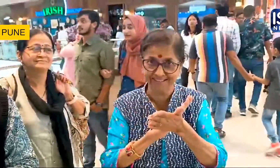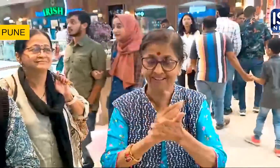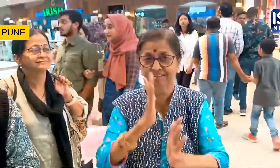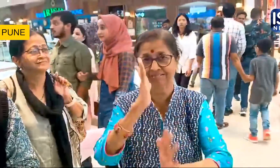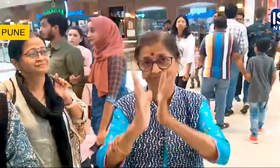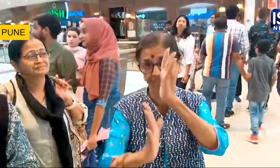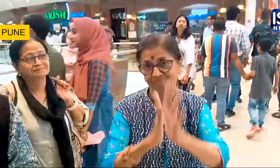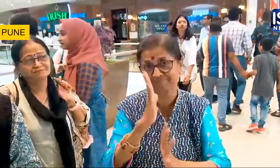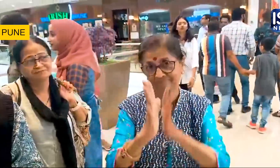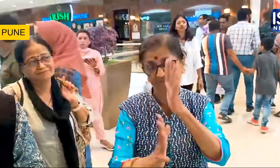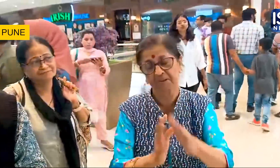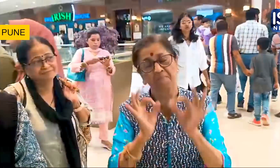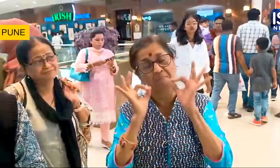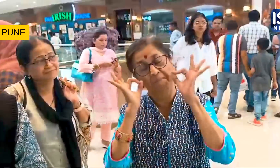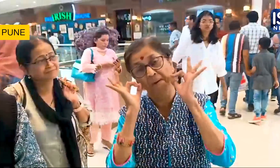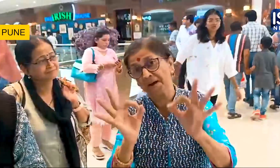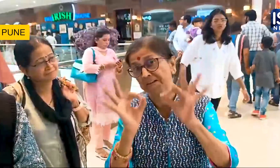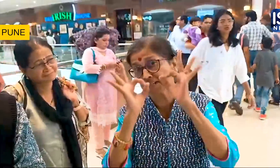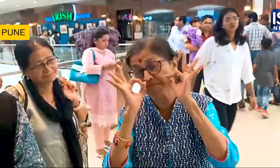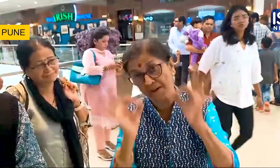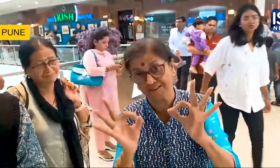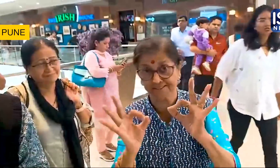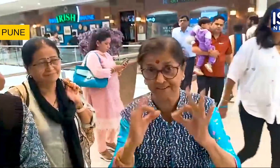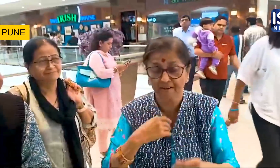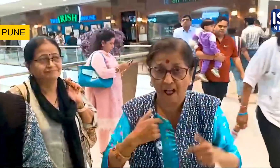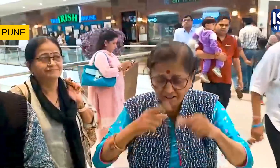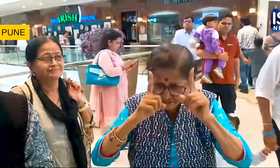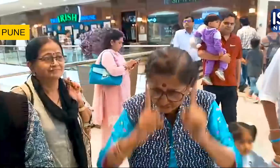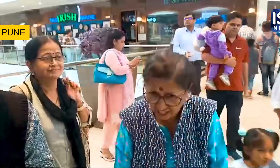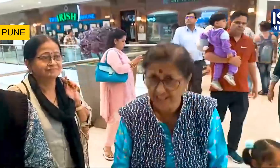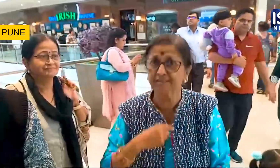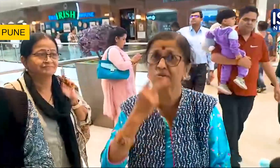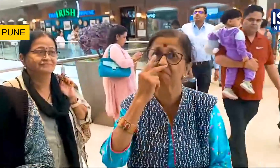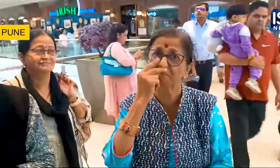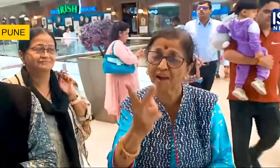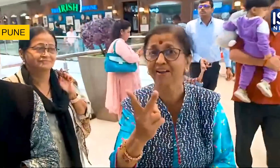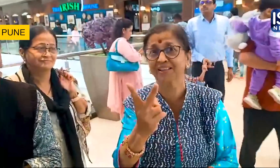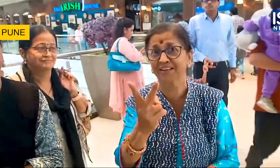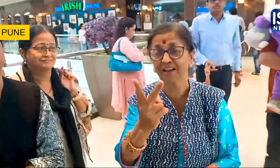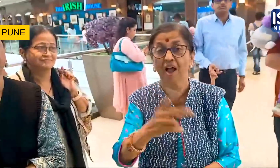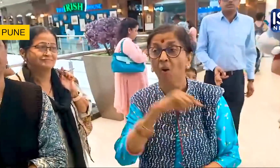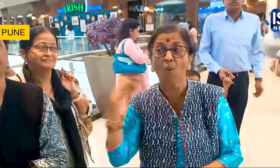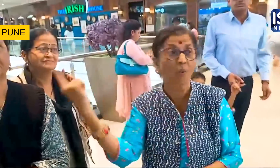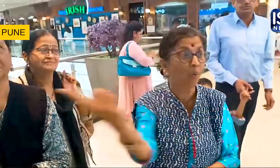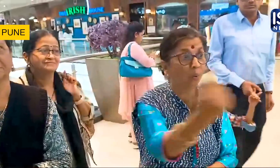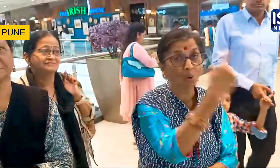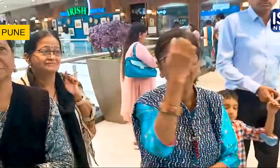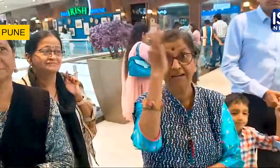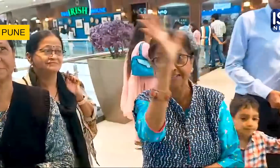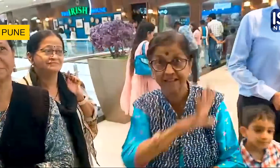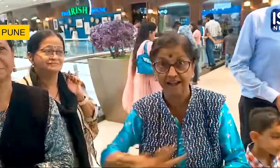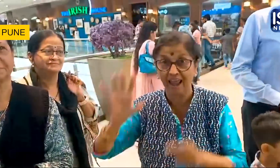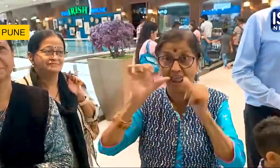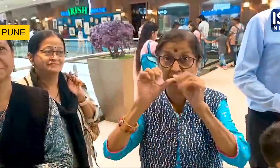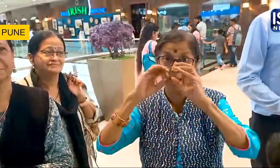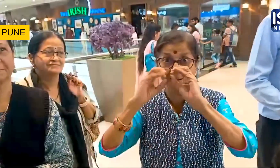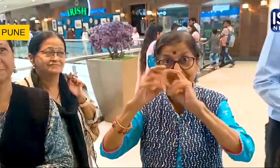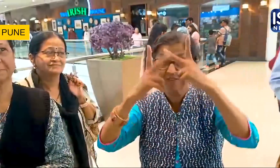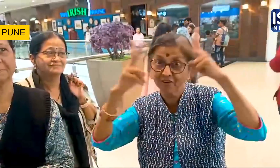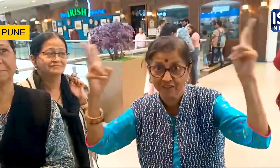परफेक्ट इंटरप्रिटेशन दी थी। ये पहली बार है जब मैंने ये देखा। पूरे देश में थोड़े थोड़े साइंस अलग होते हैं,